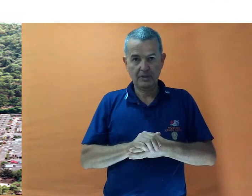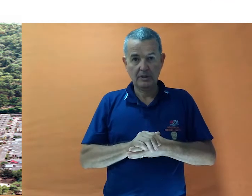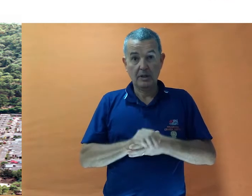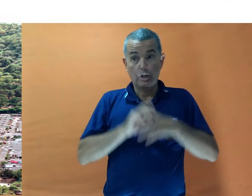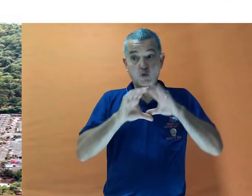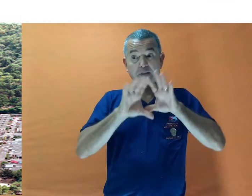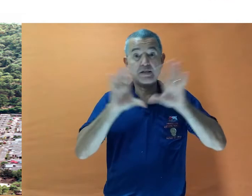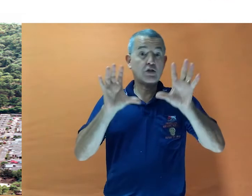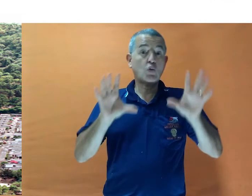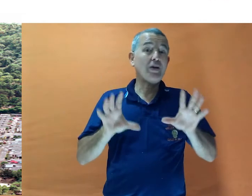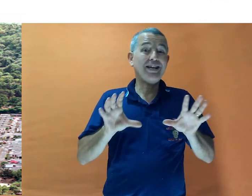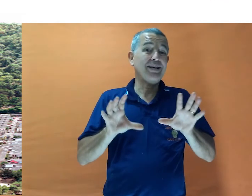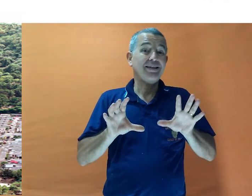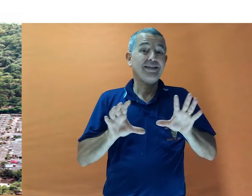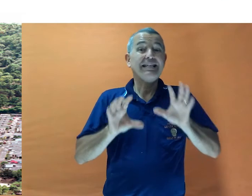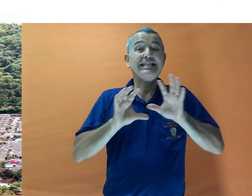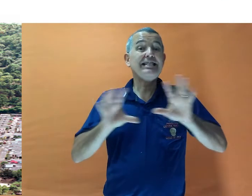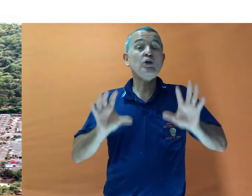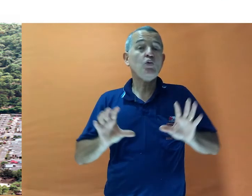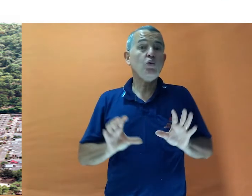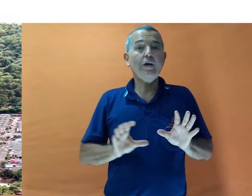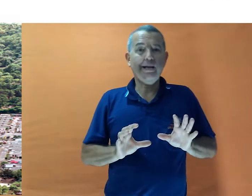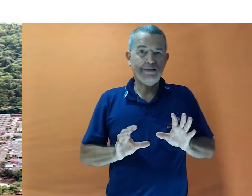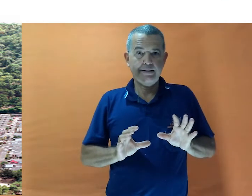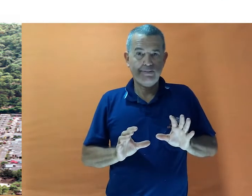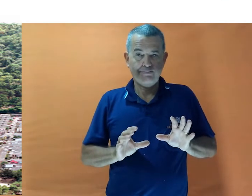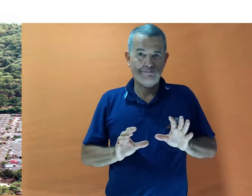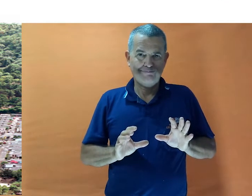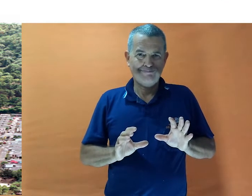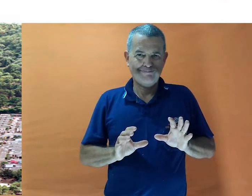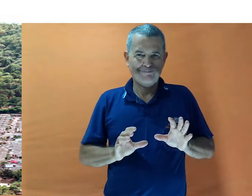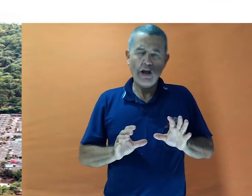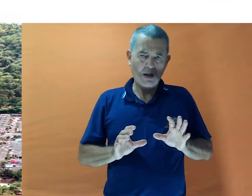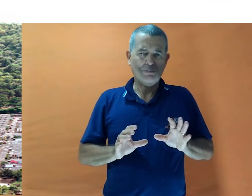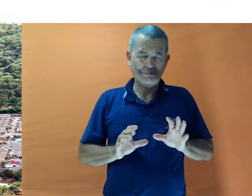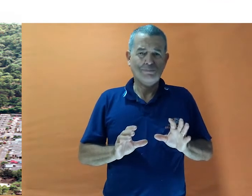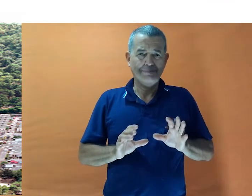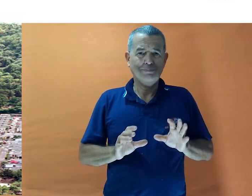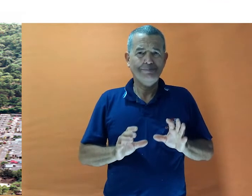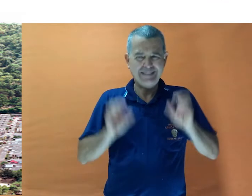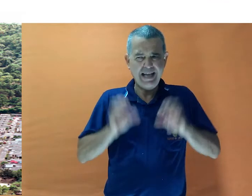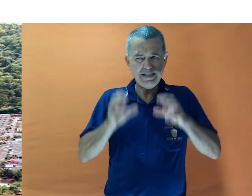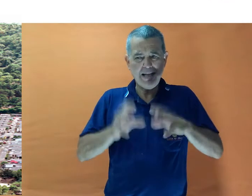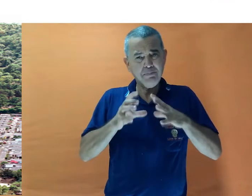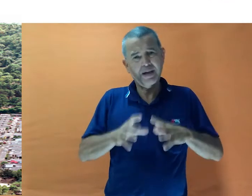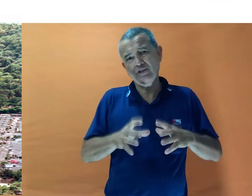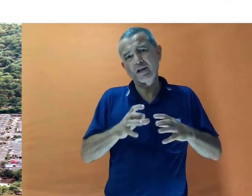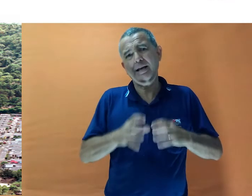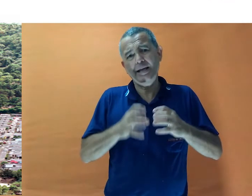Como é que eu vou contar essa história? Eu preciso escolher 5 lugares.